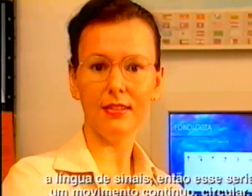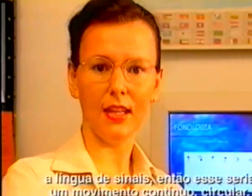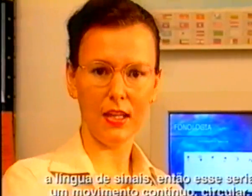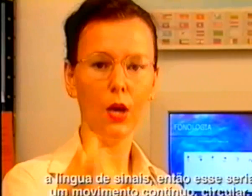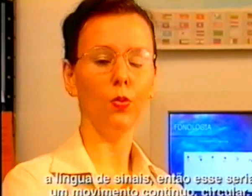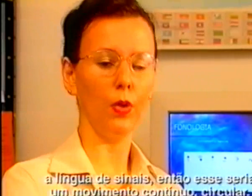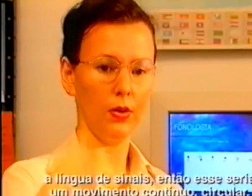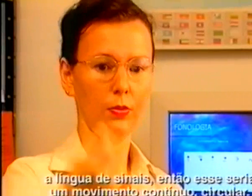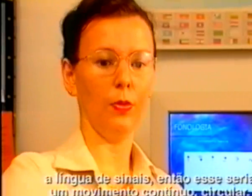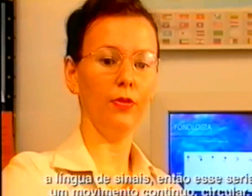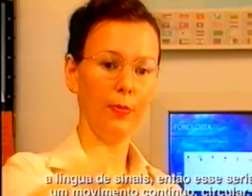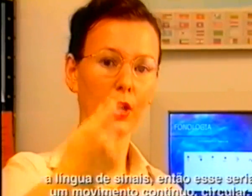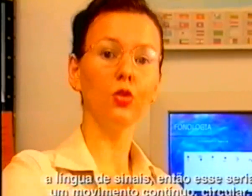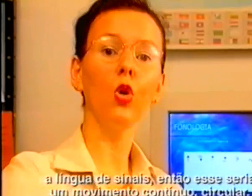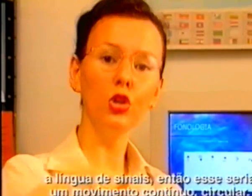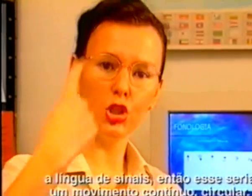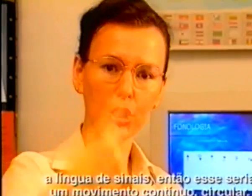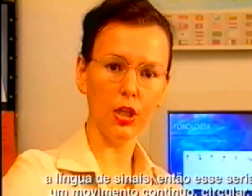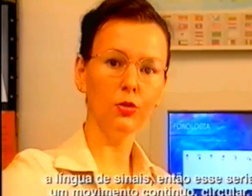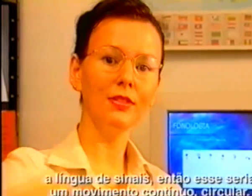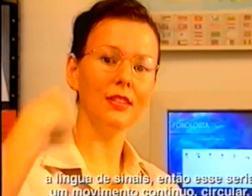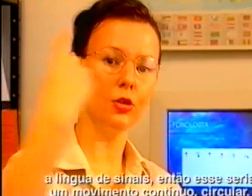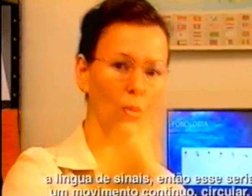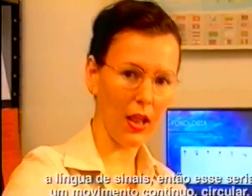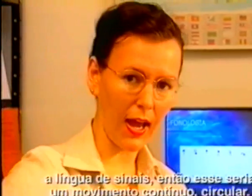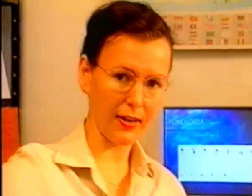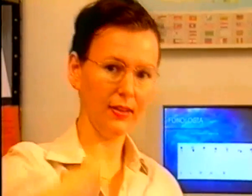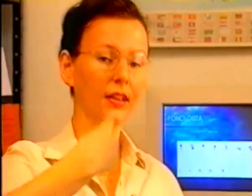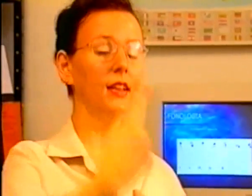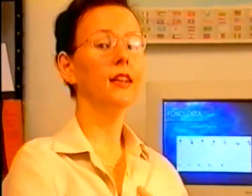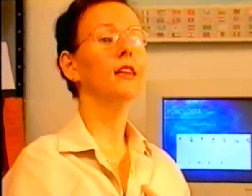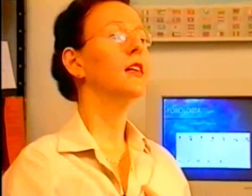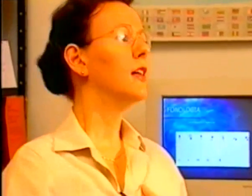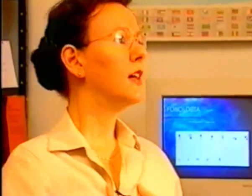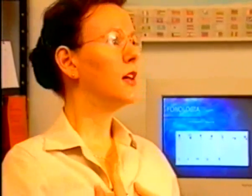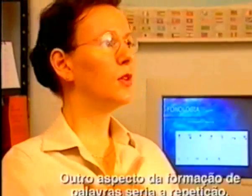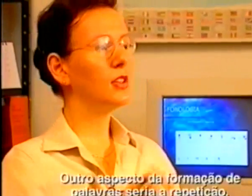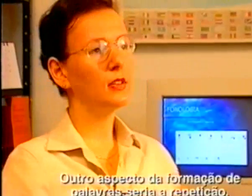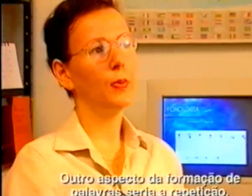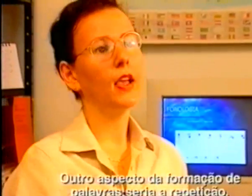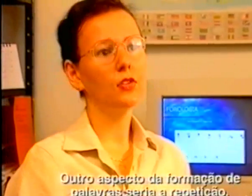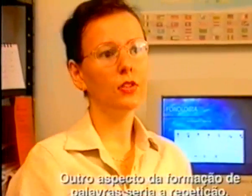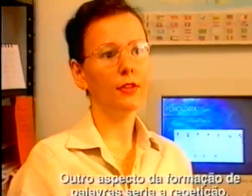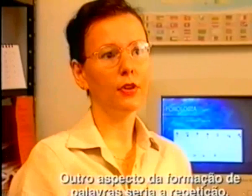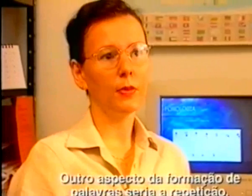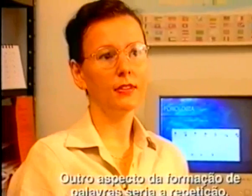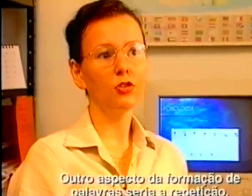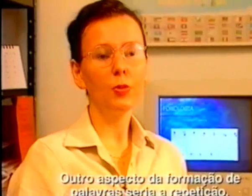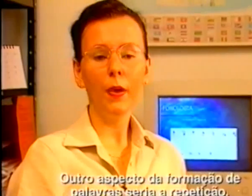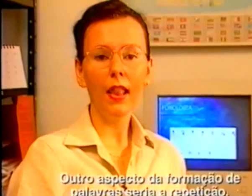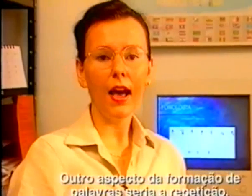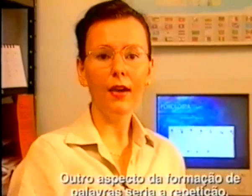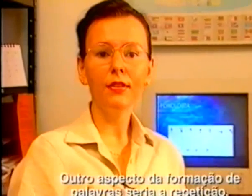esse seria um movimento contínuo circular. Outro aspecto da formação de